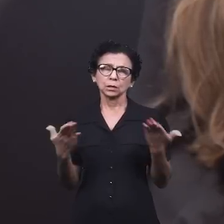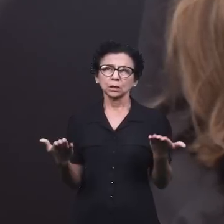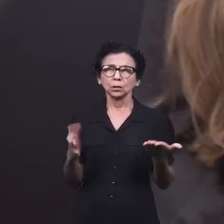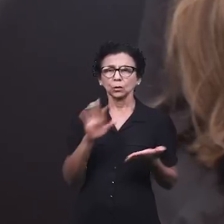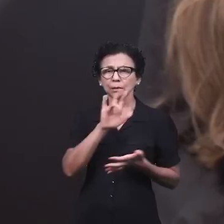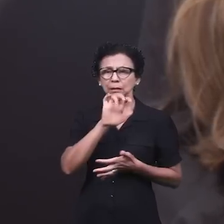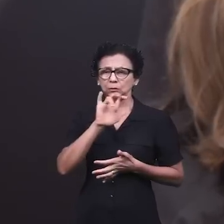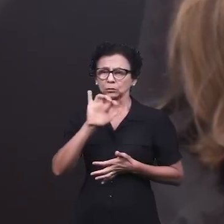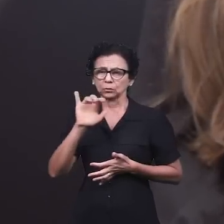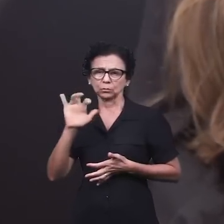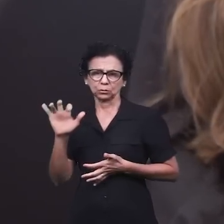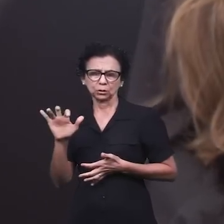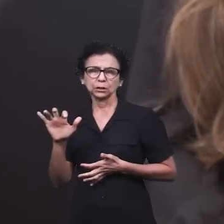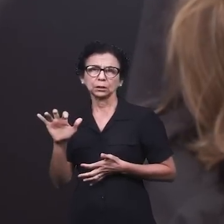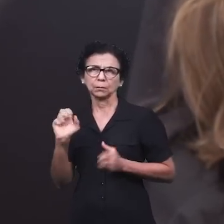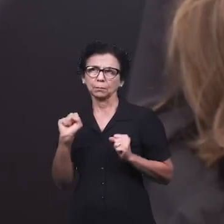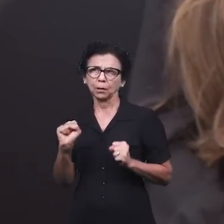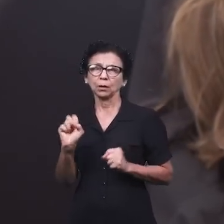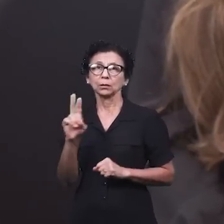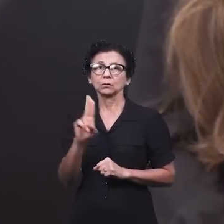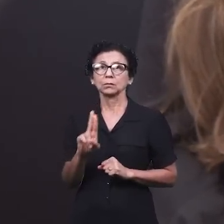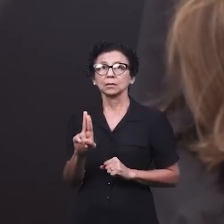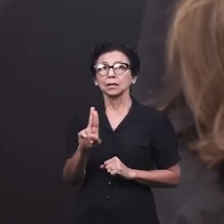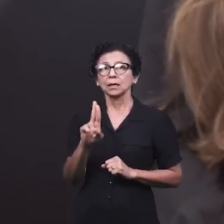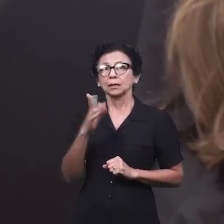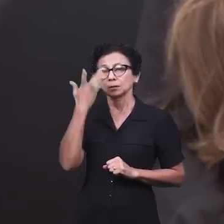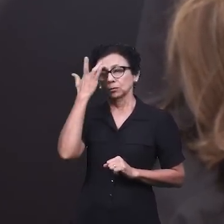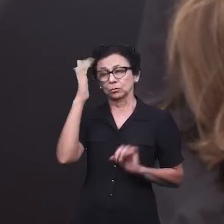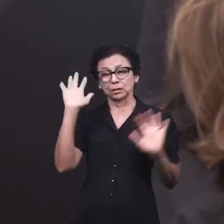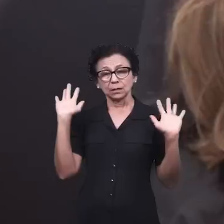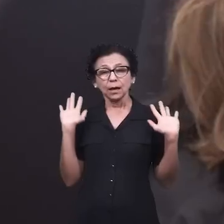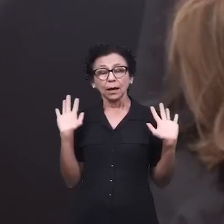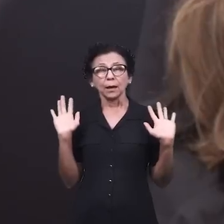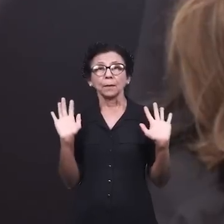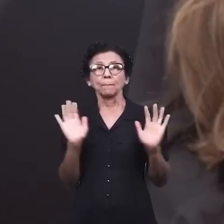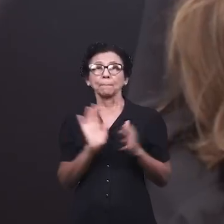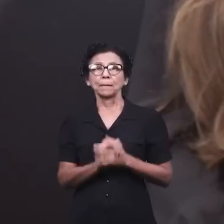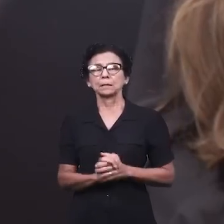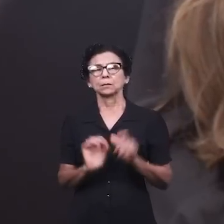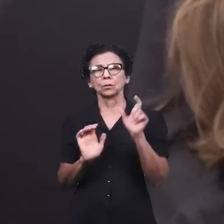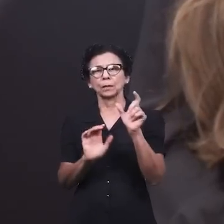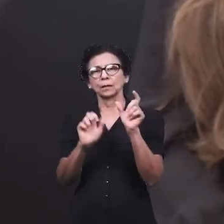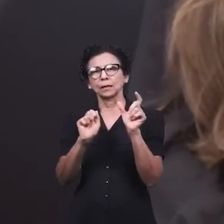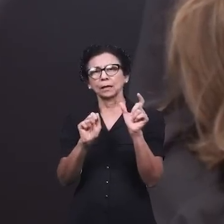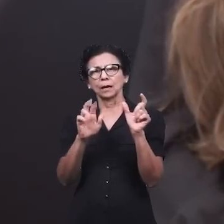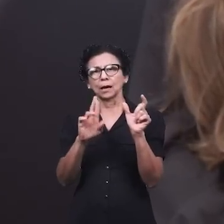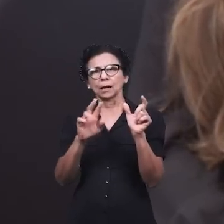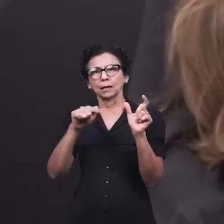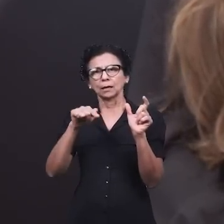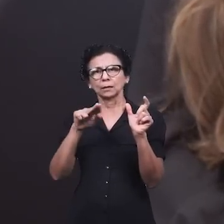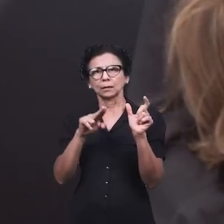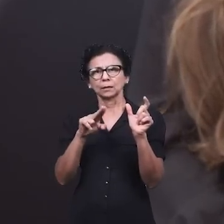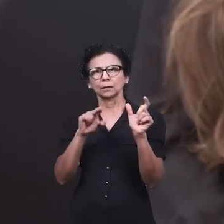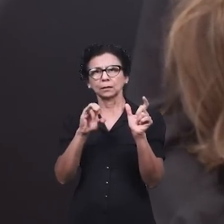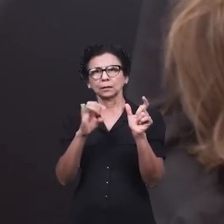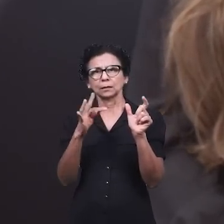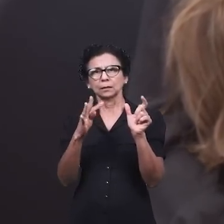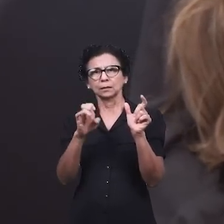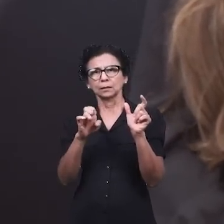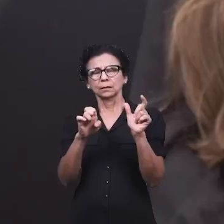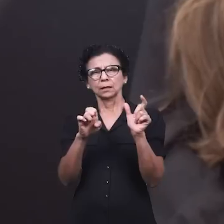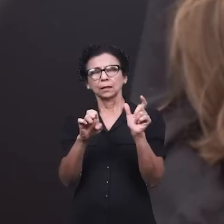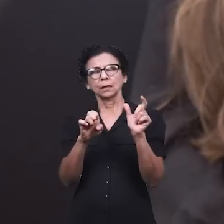é um recurso que eu usei ali na hora. Então, eu vou escrever a palavra arquitetura, por exemplo, se eu não sei. Se eu sei, vou usar um classificador, mas não vou me